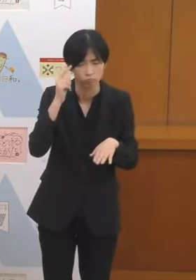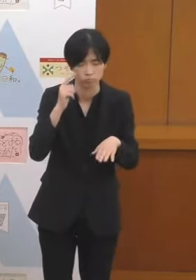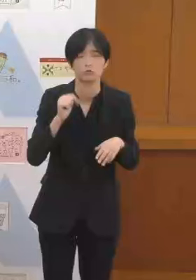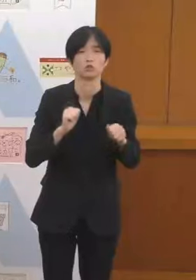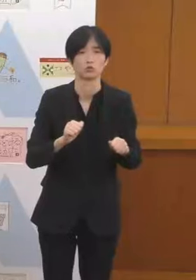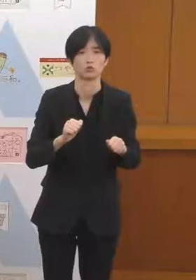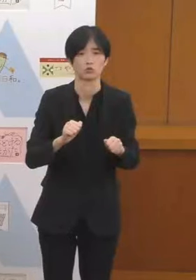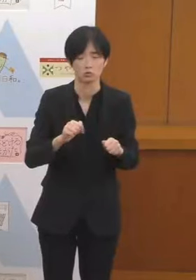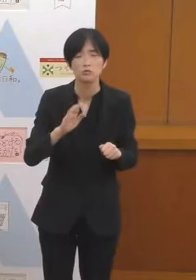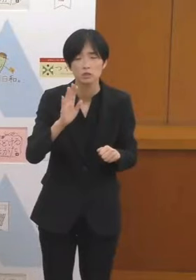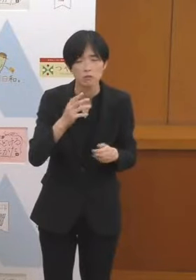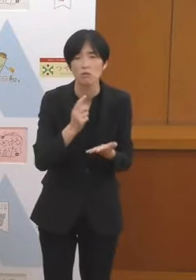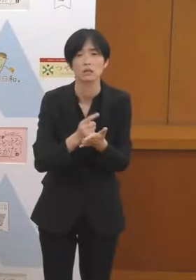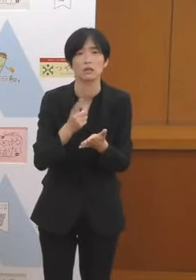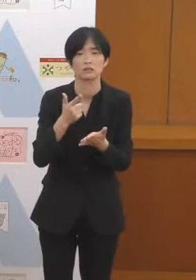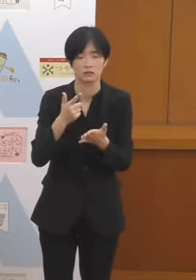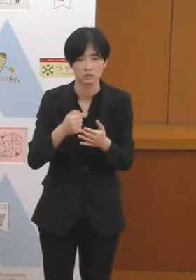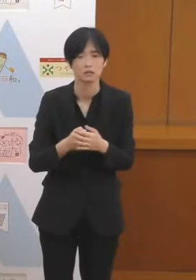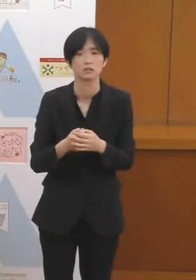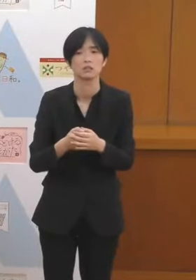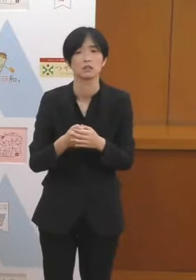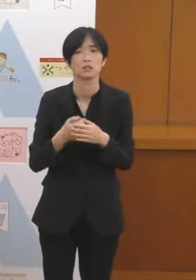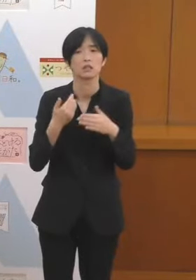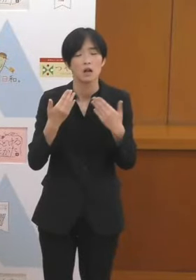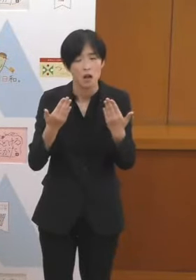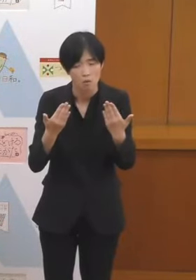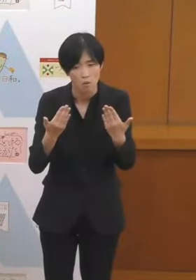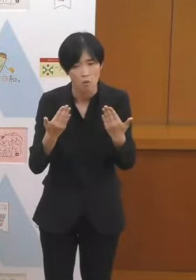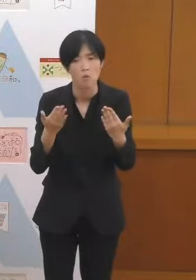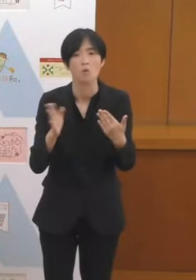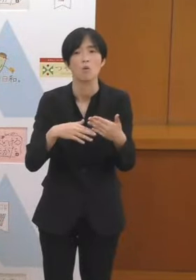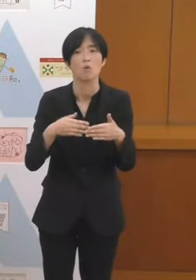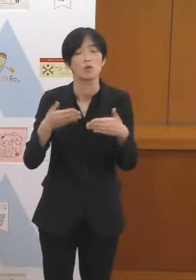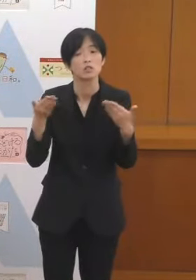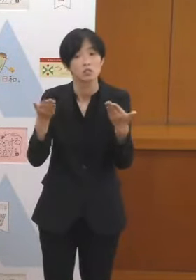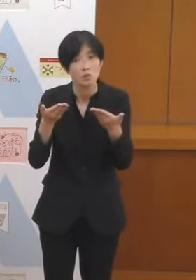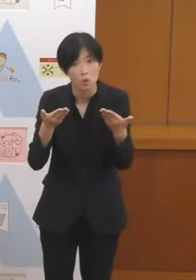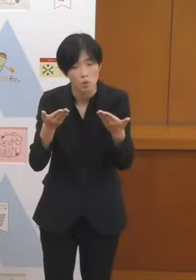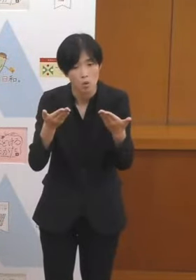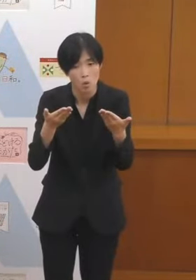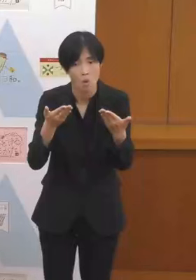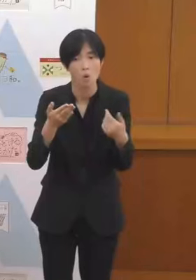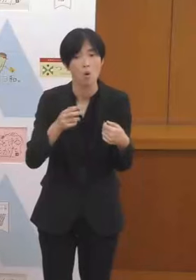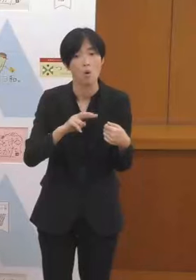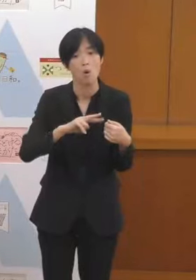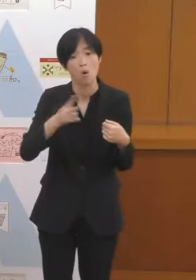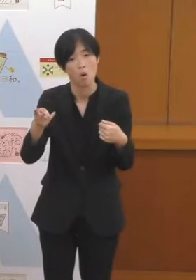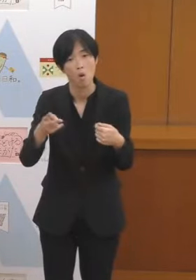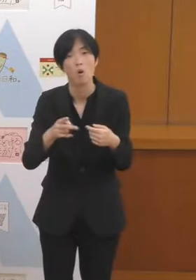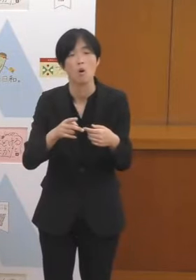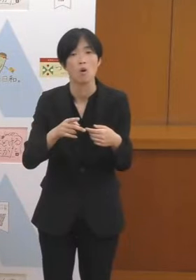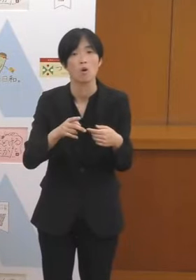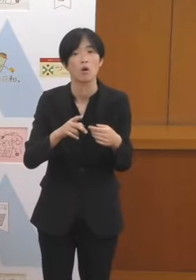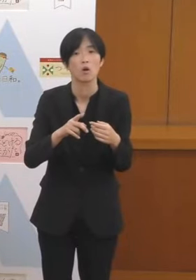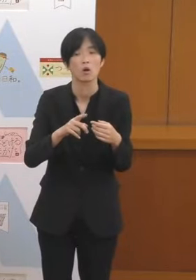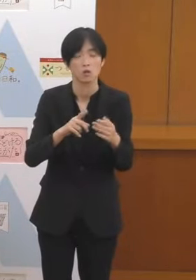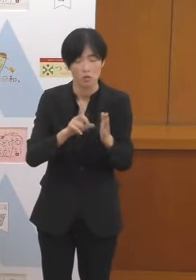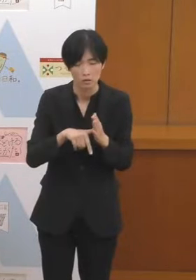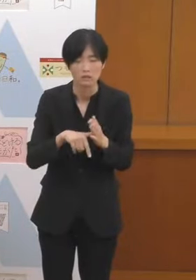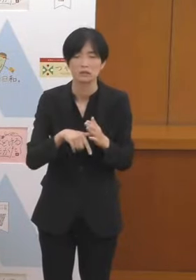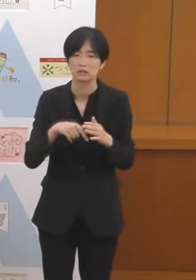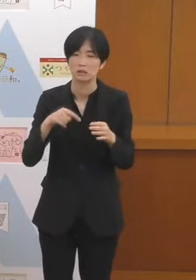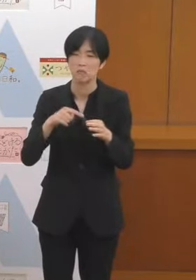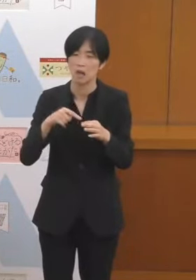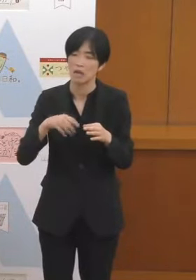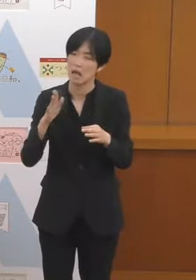進学就職のその時期に多くのその若者たちがですねあの県外へ